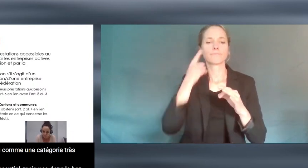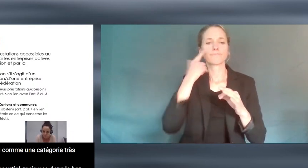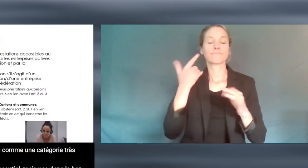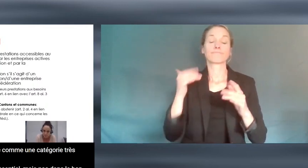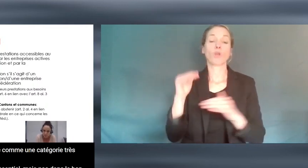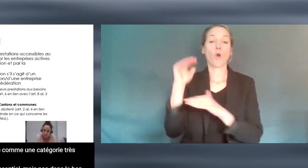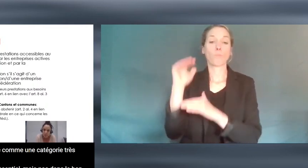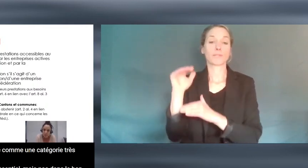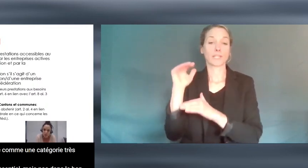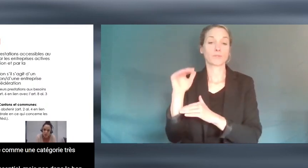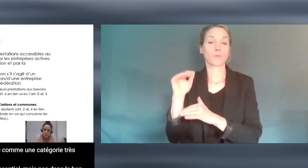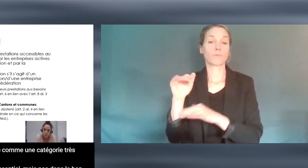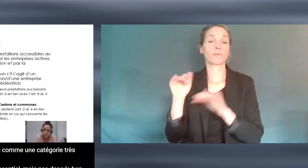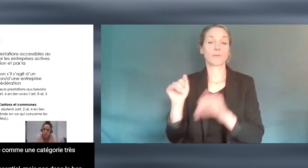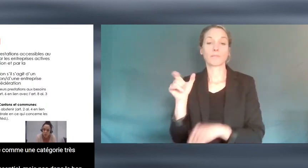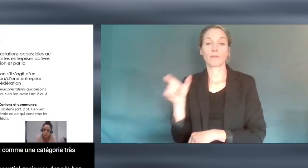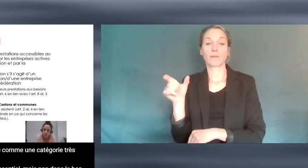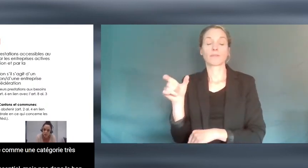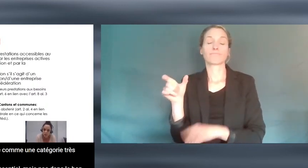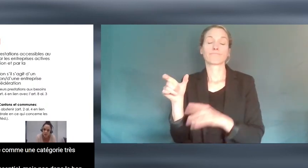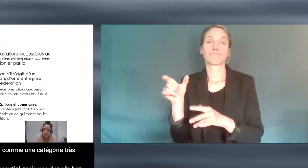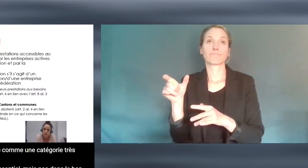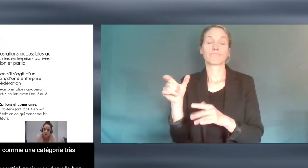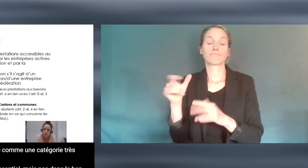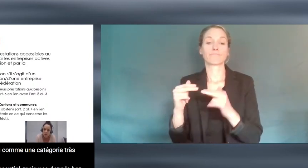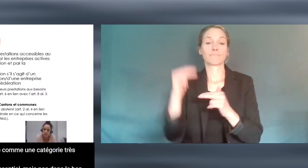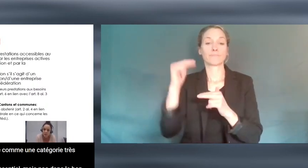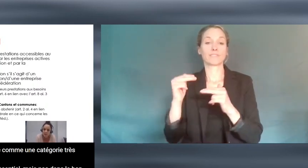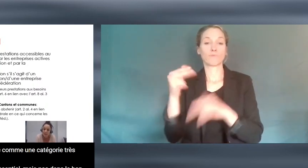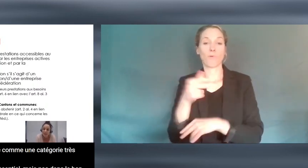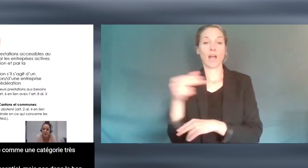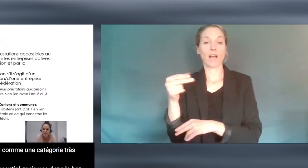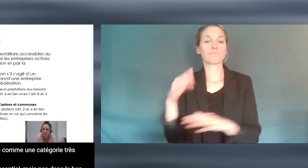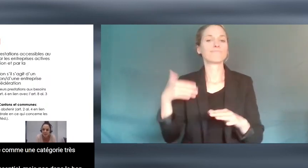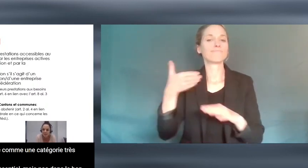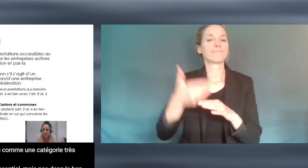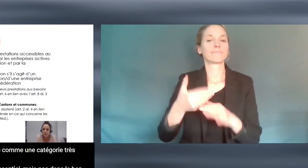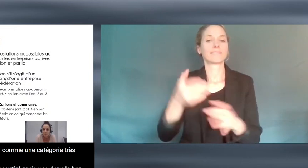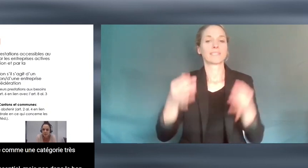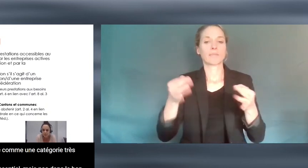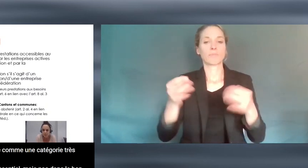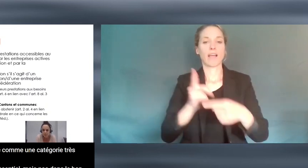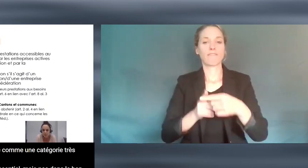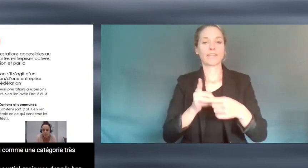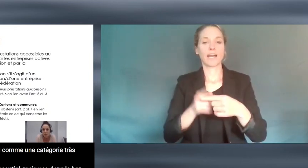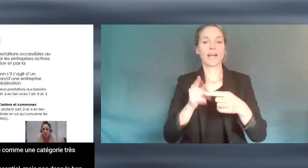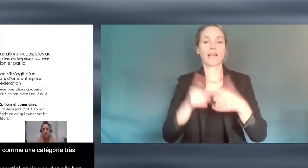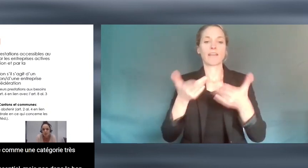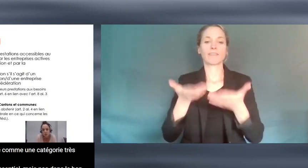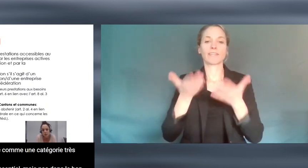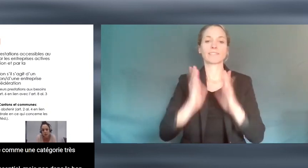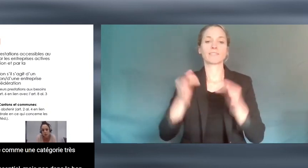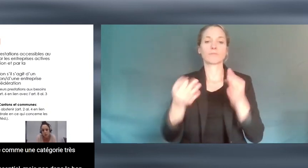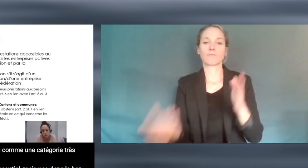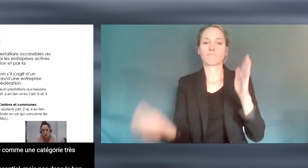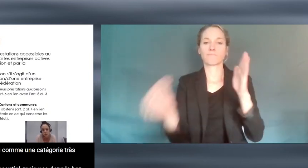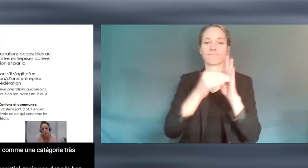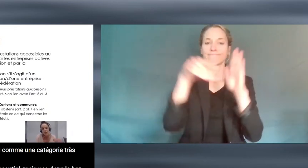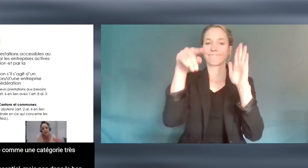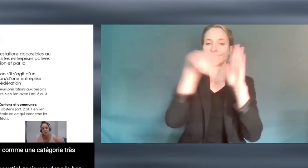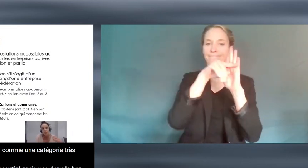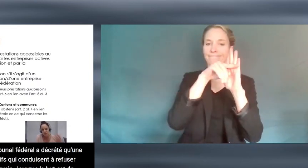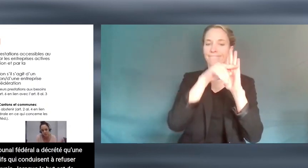que dans sa jurisprudence jusqu'à présent, le tribunal fédéral a décrété qu'une discrimination était donnée